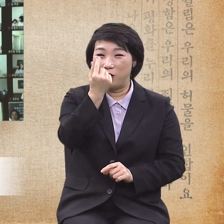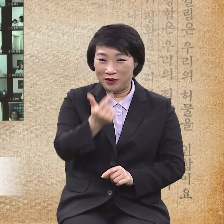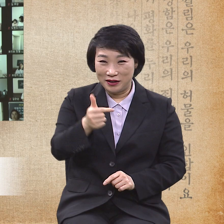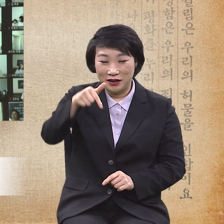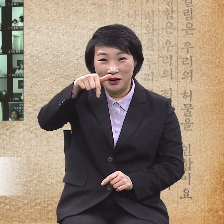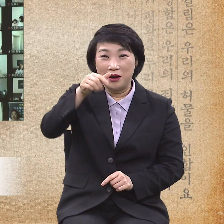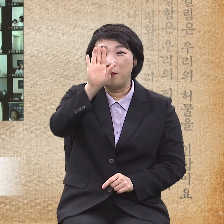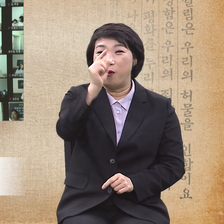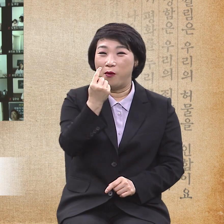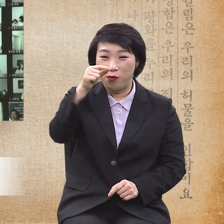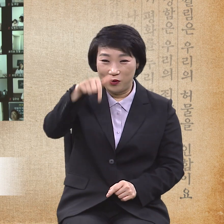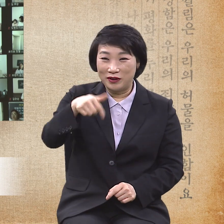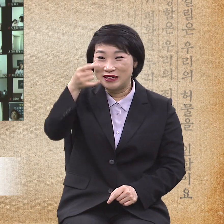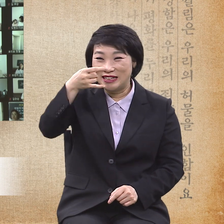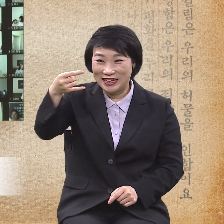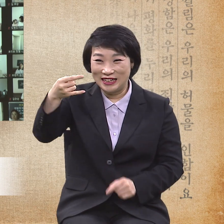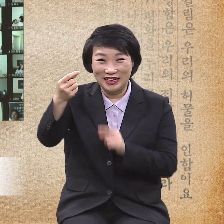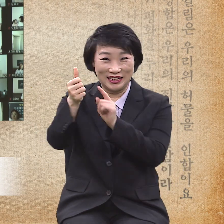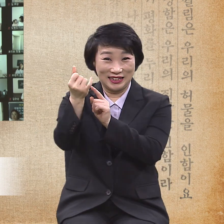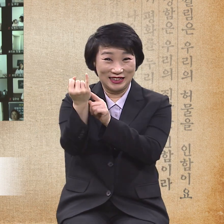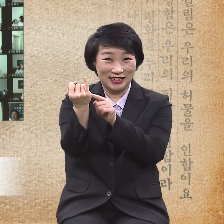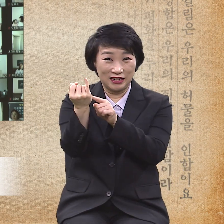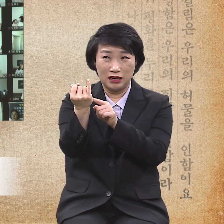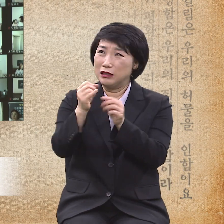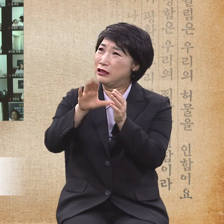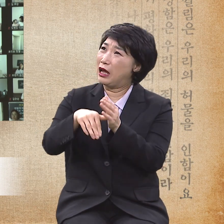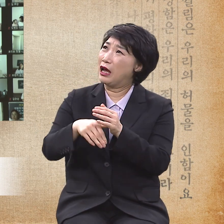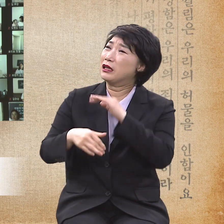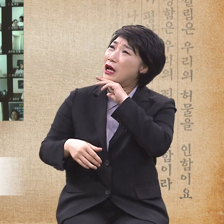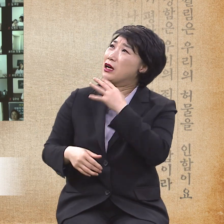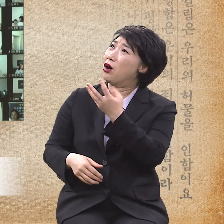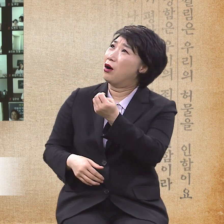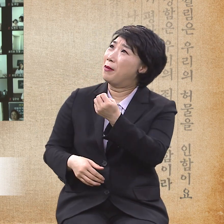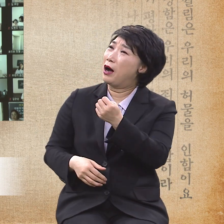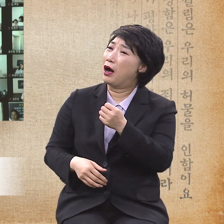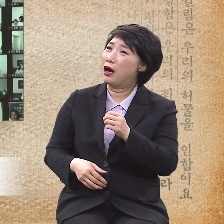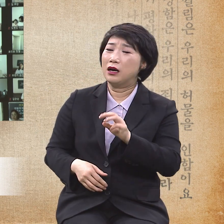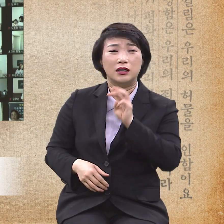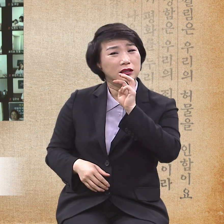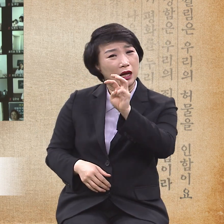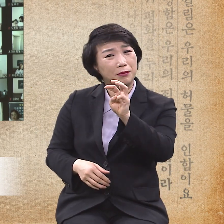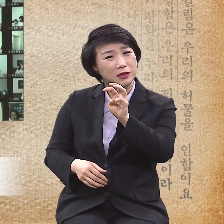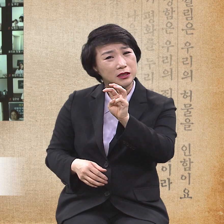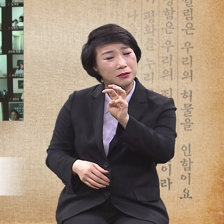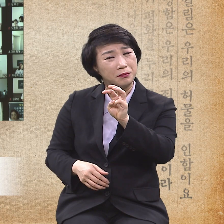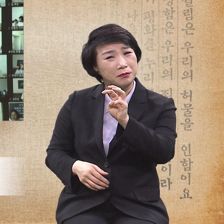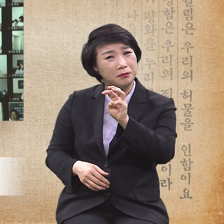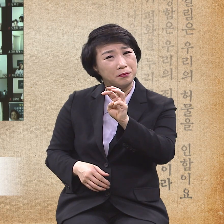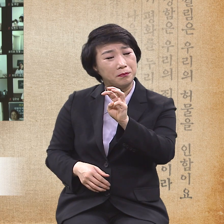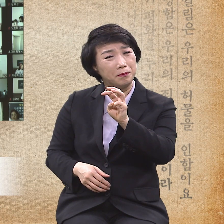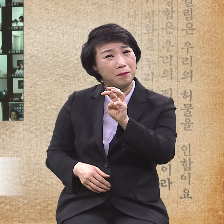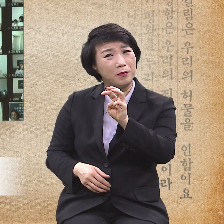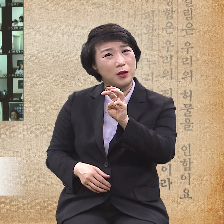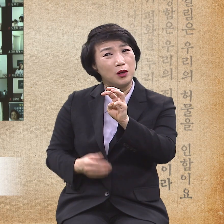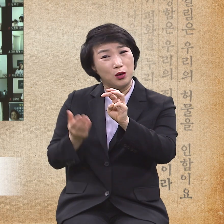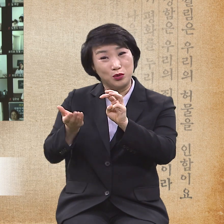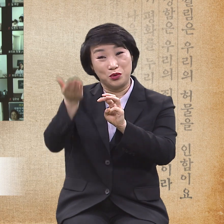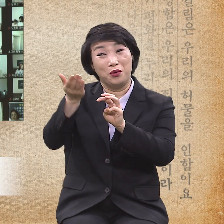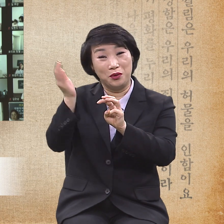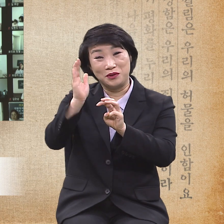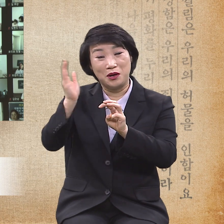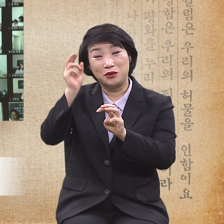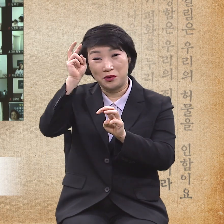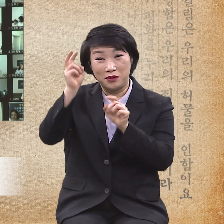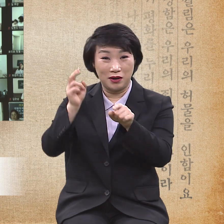복희 불러요. 나이가 그 시대에 우리가 볼 때 한 30 20대 아마